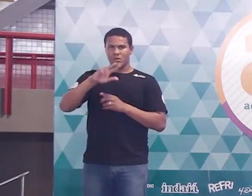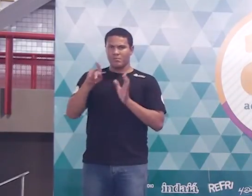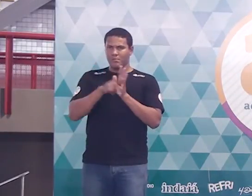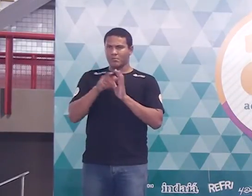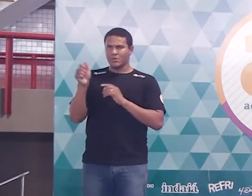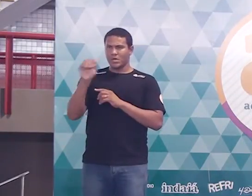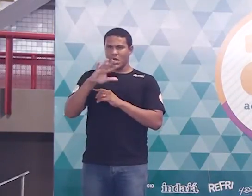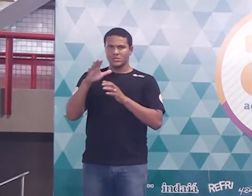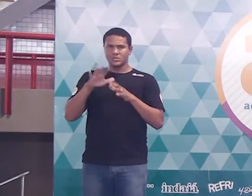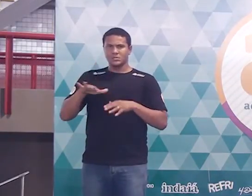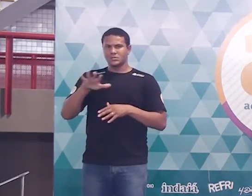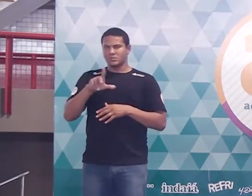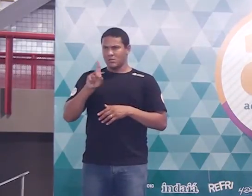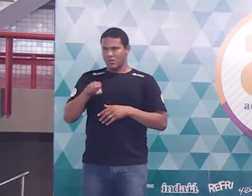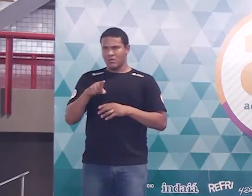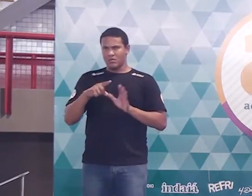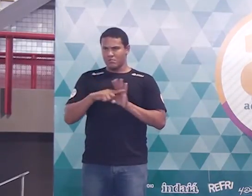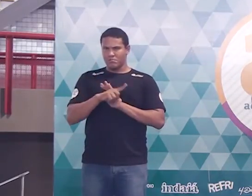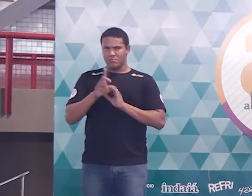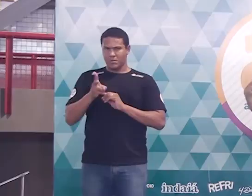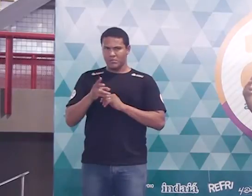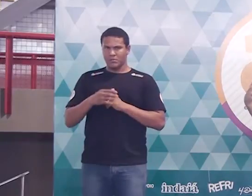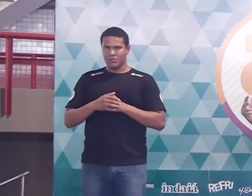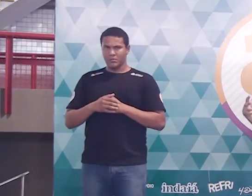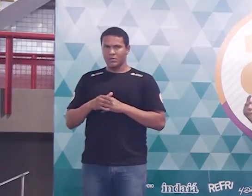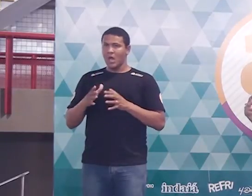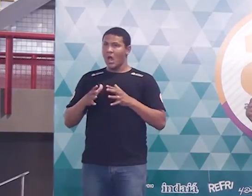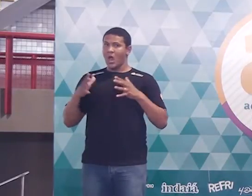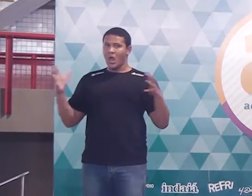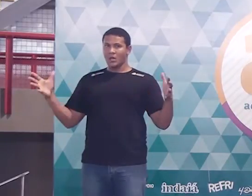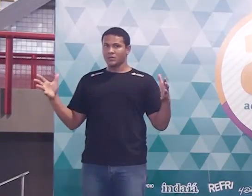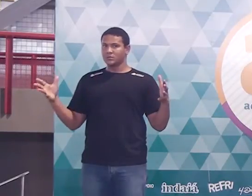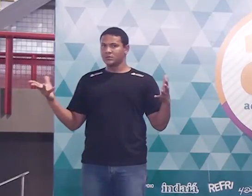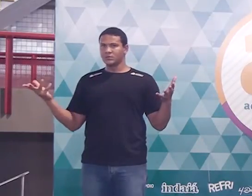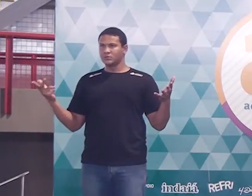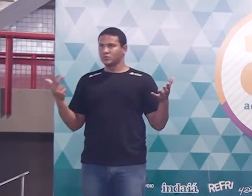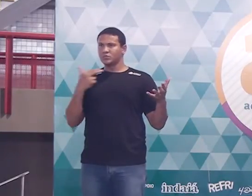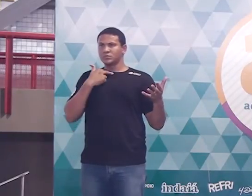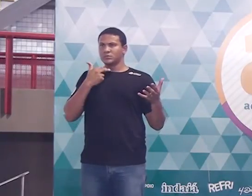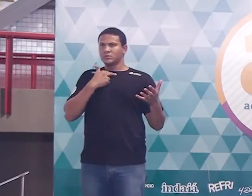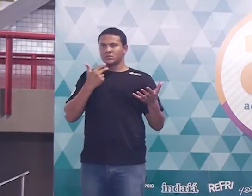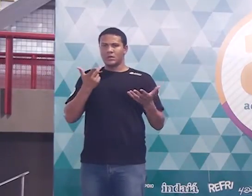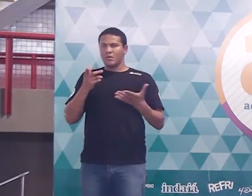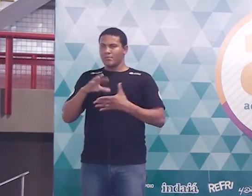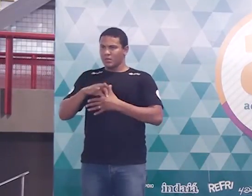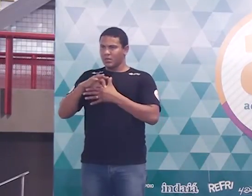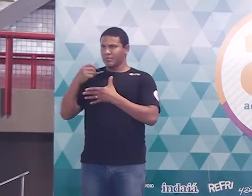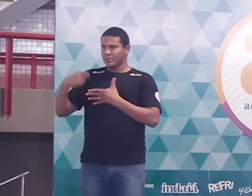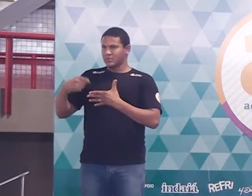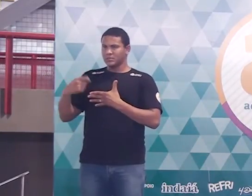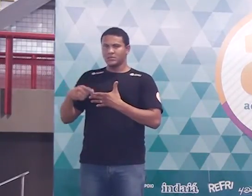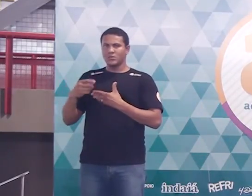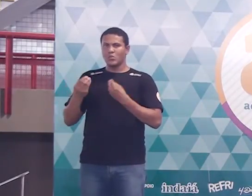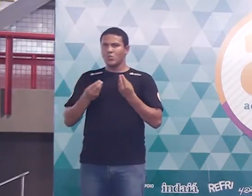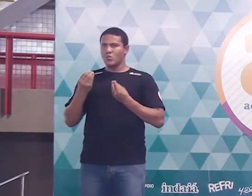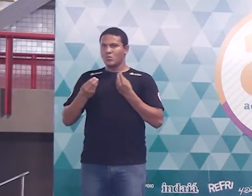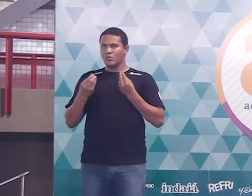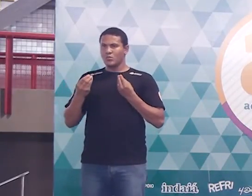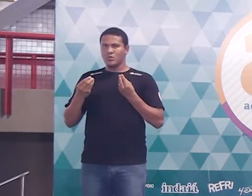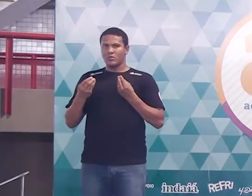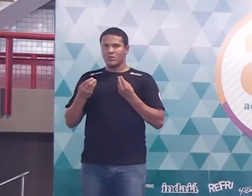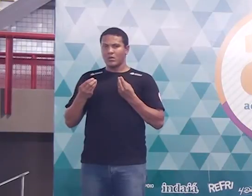Continentes asiáticos, populações muito grandes, fonte de proteína tem que ser uma fonte que não ocupe